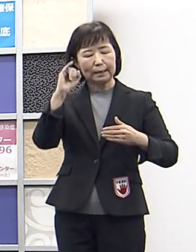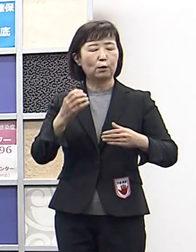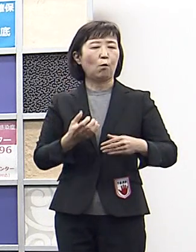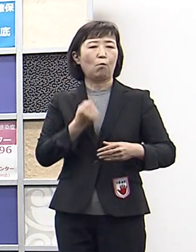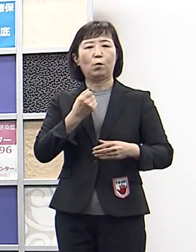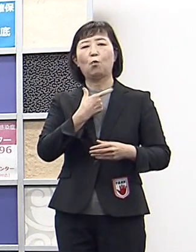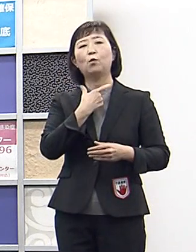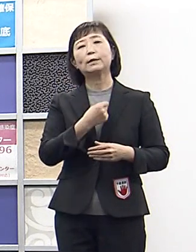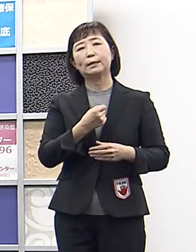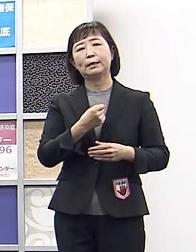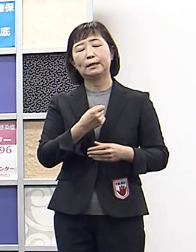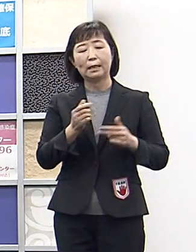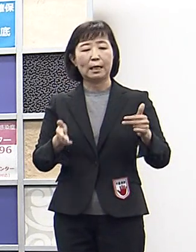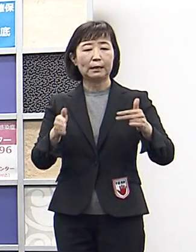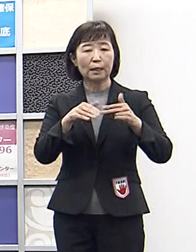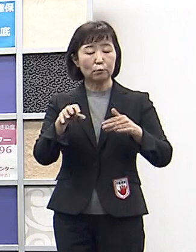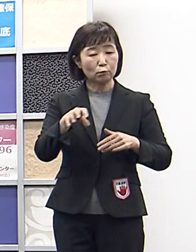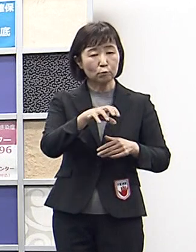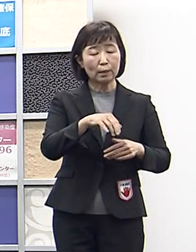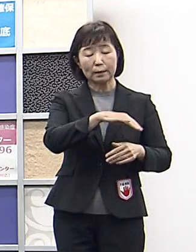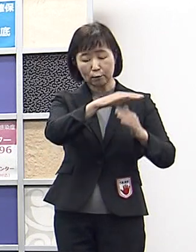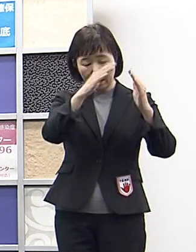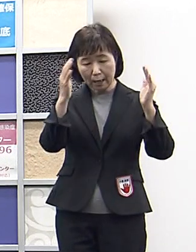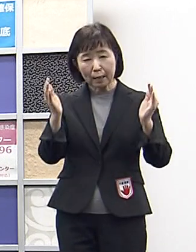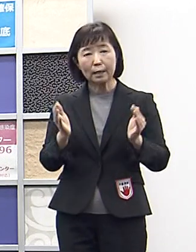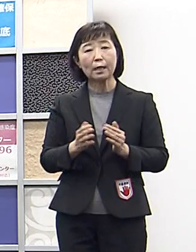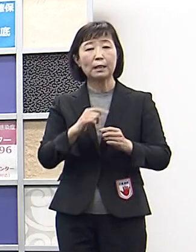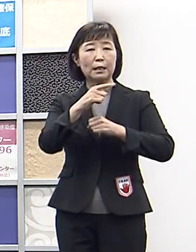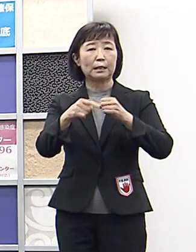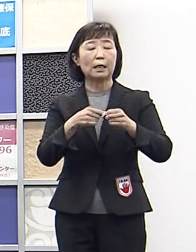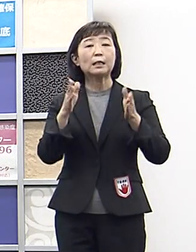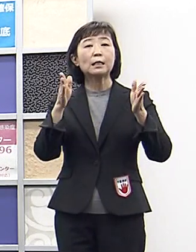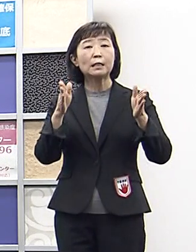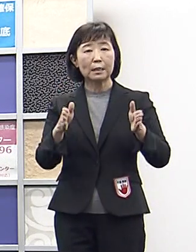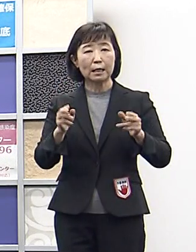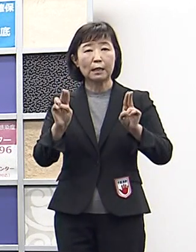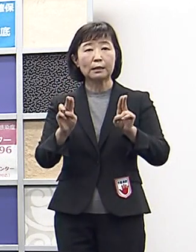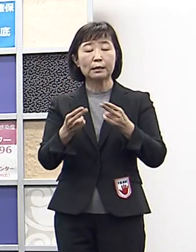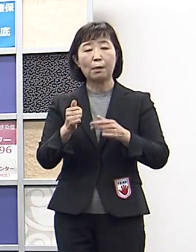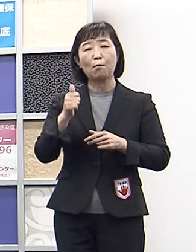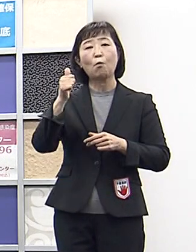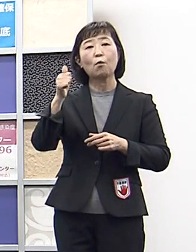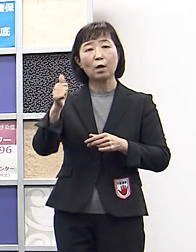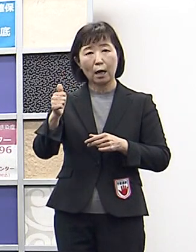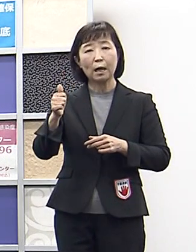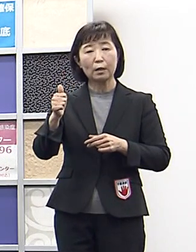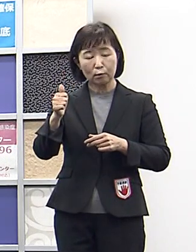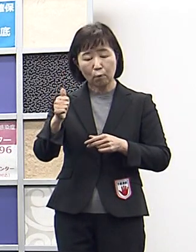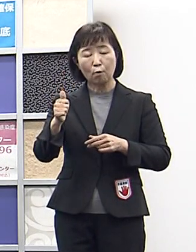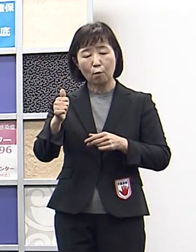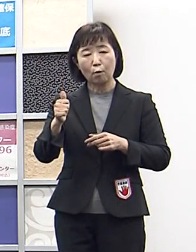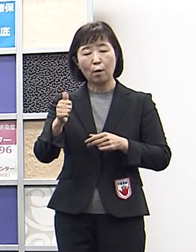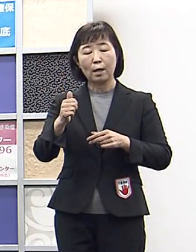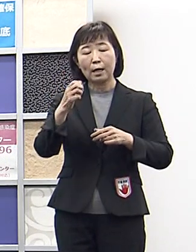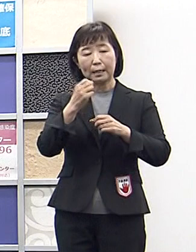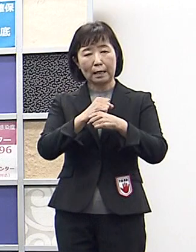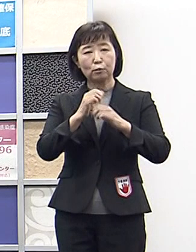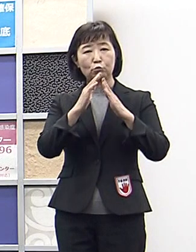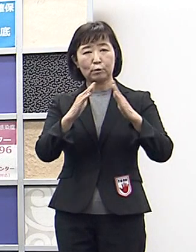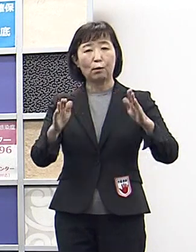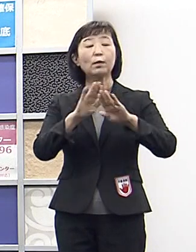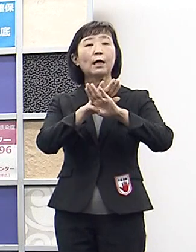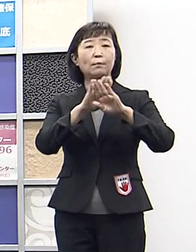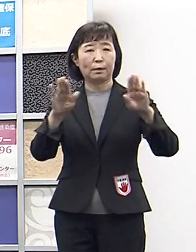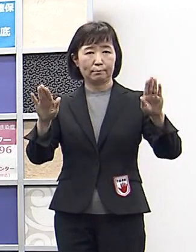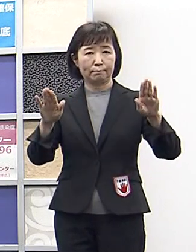全ての施設を対象に年1回専門家による感染防止対策についての研修を実施してまいります以上で